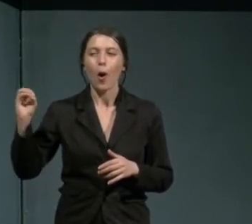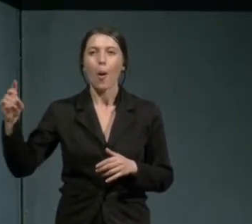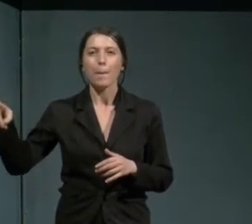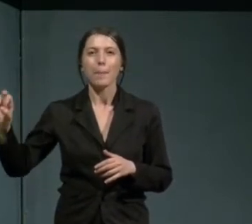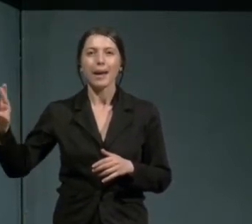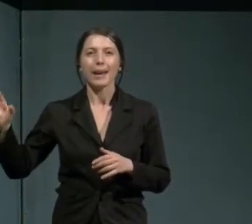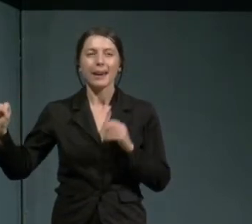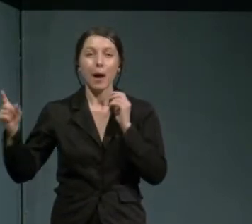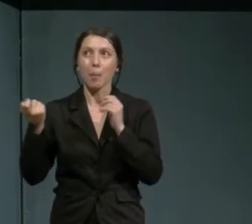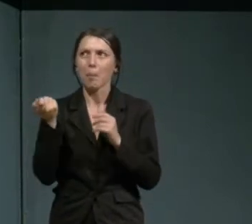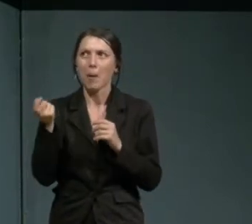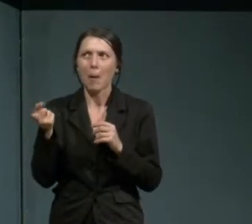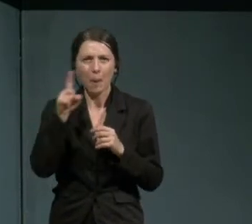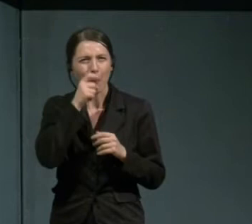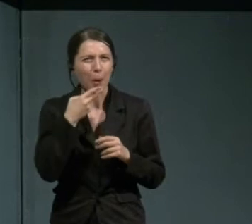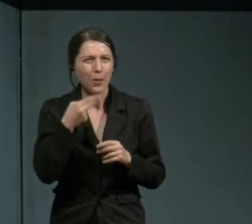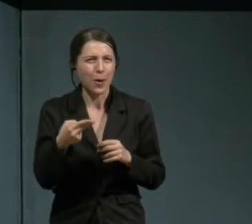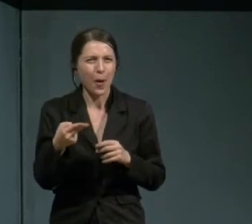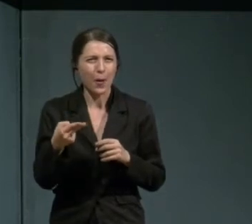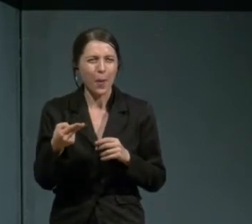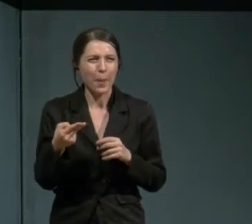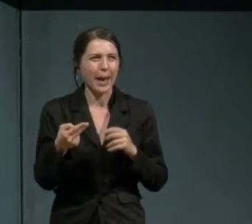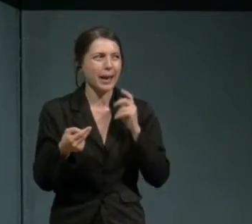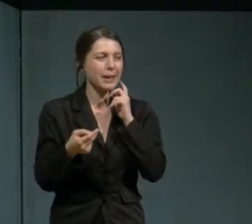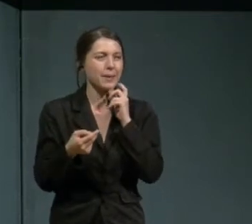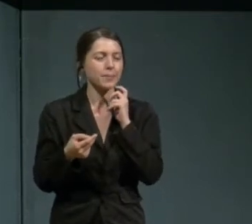è un programma forse no